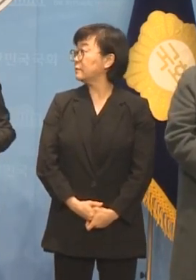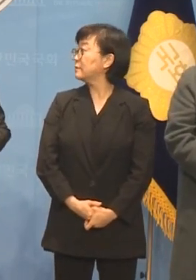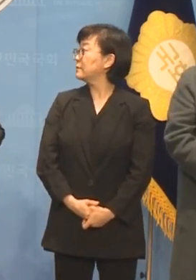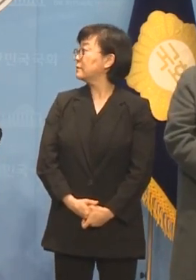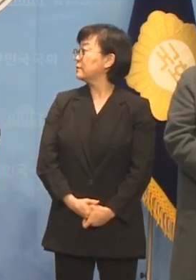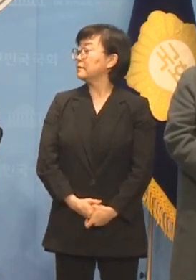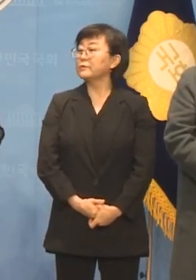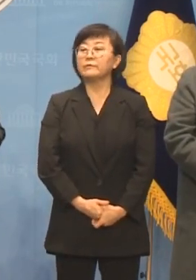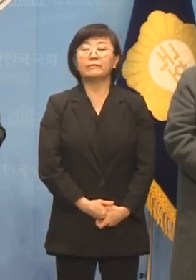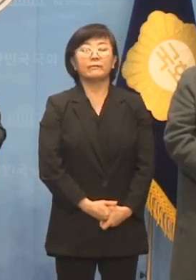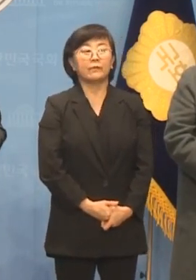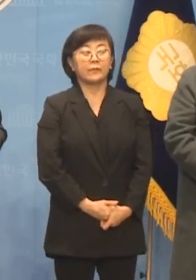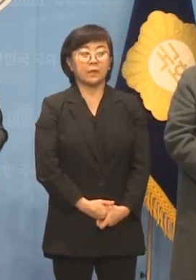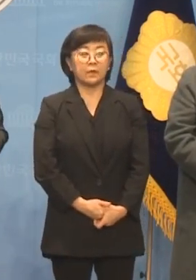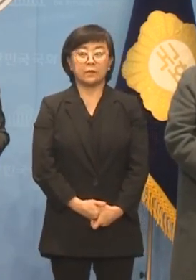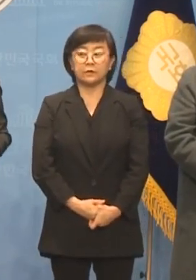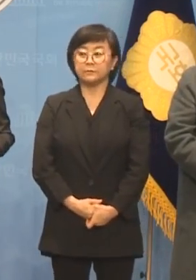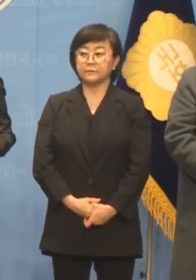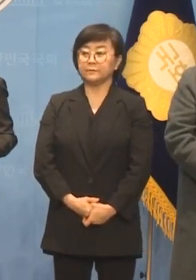예.